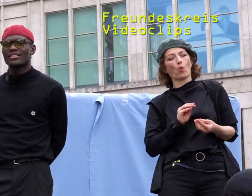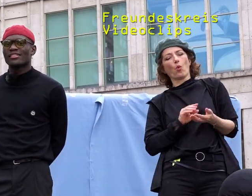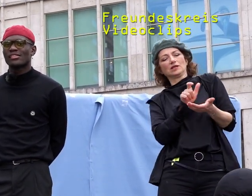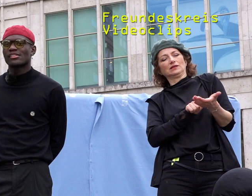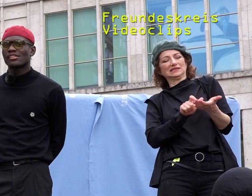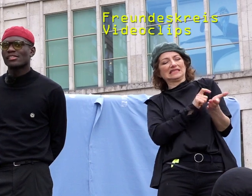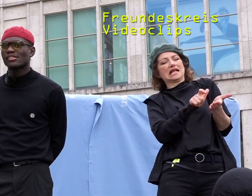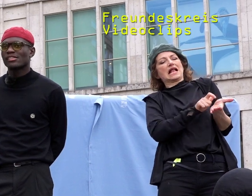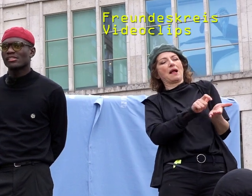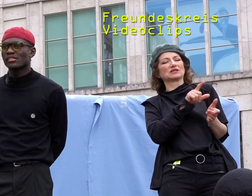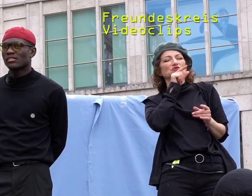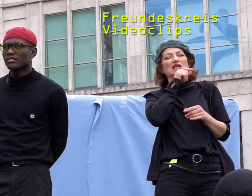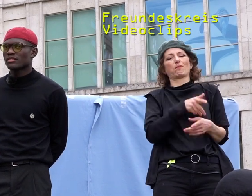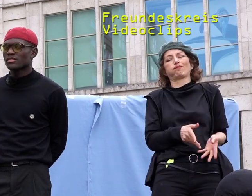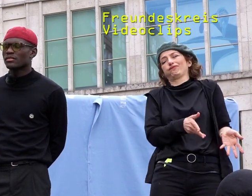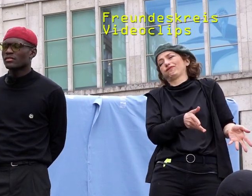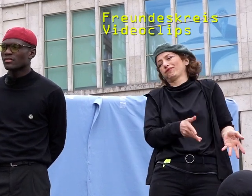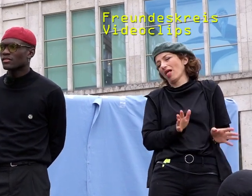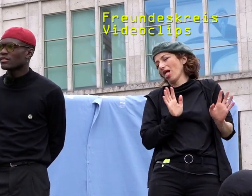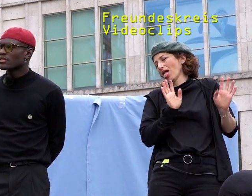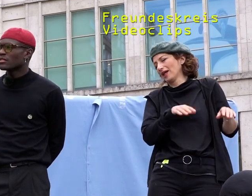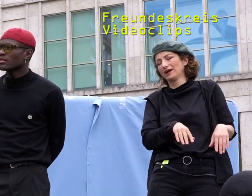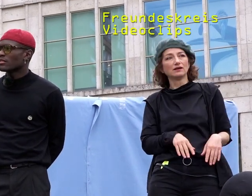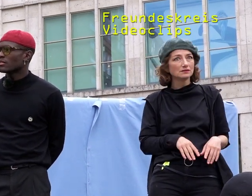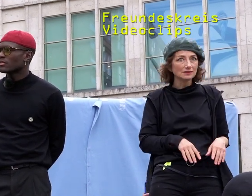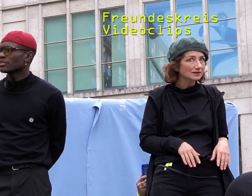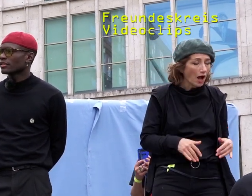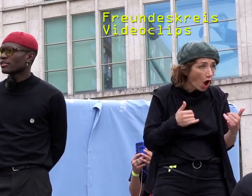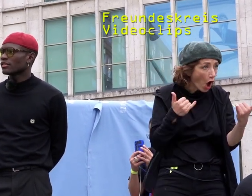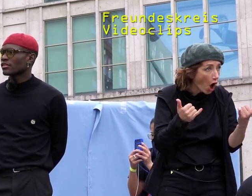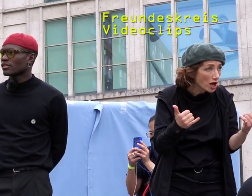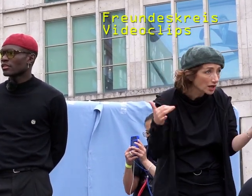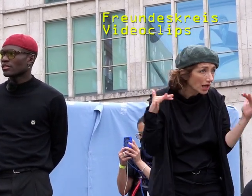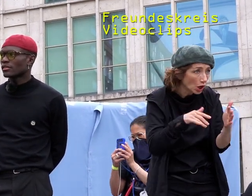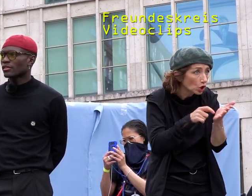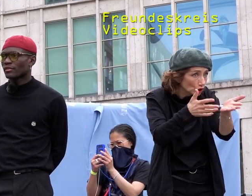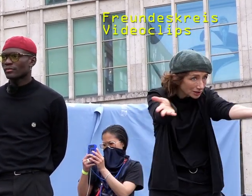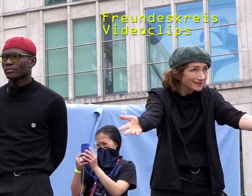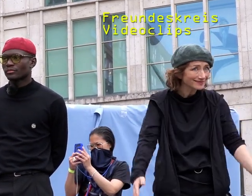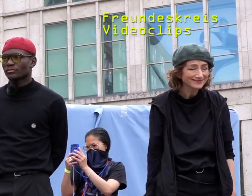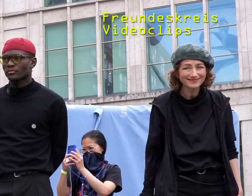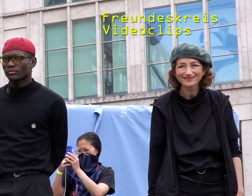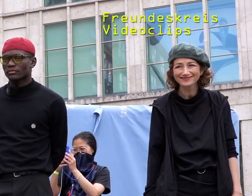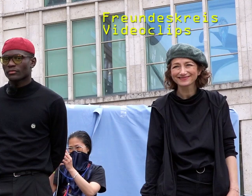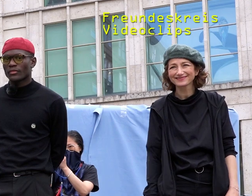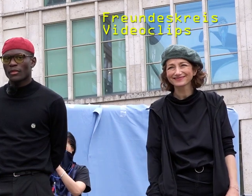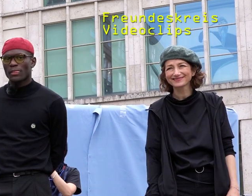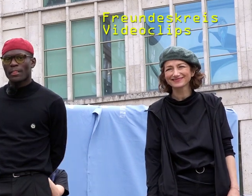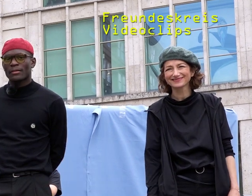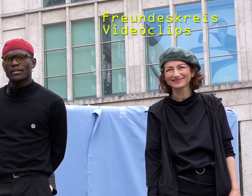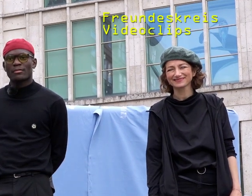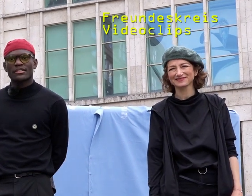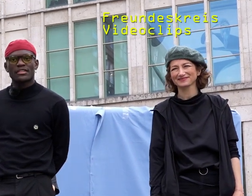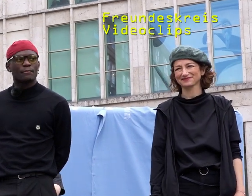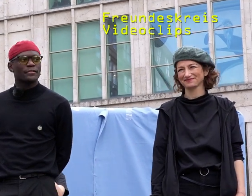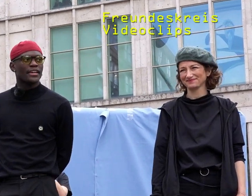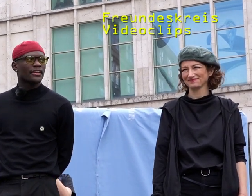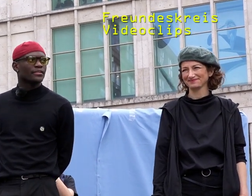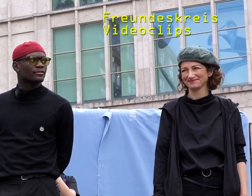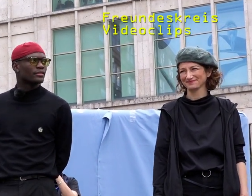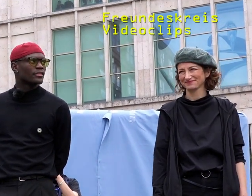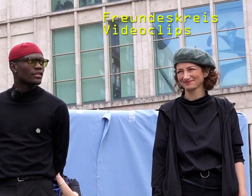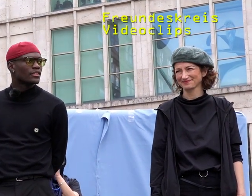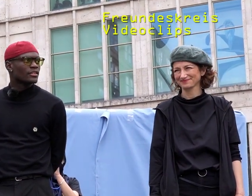über Twitter. Was soll das denn sein? Aber Leute, das hat uns heute hierher gebracht. Das hat uns heute